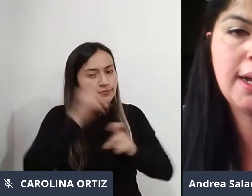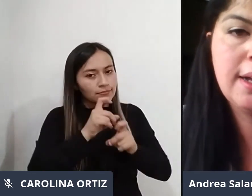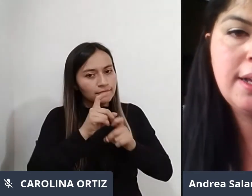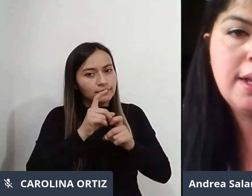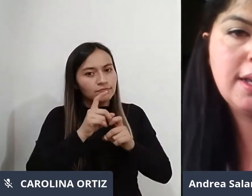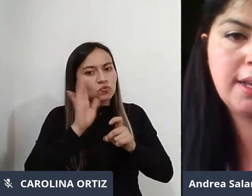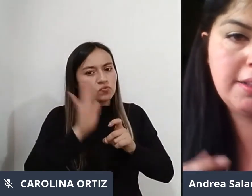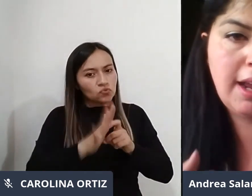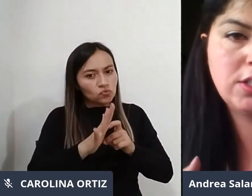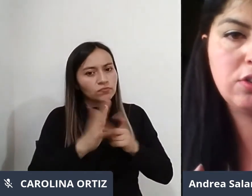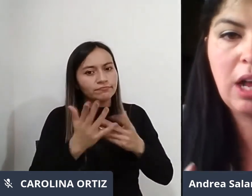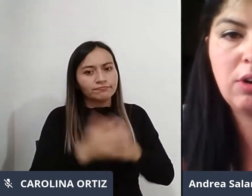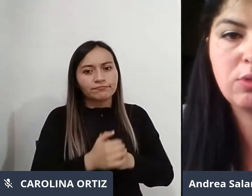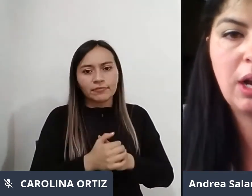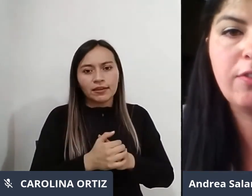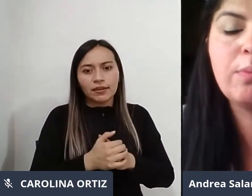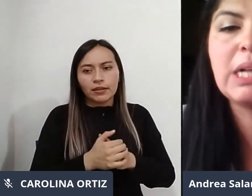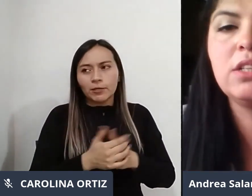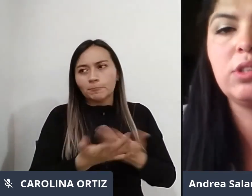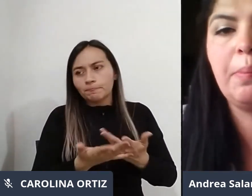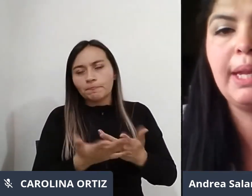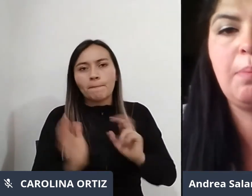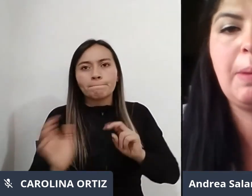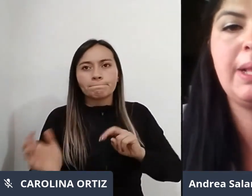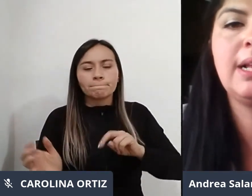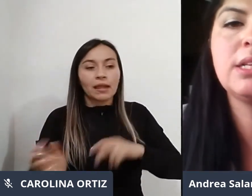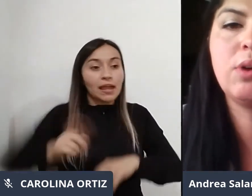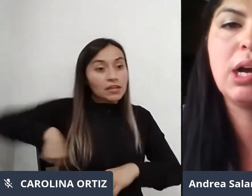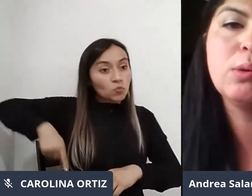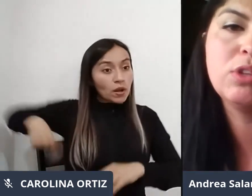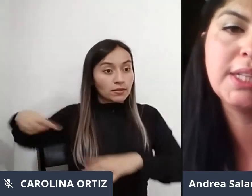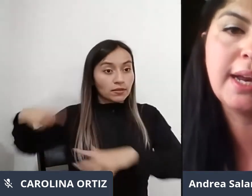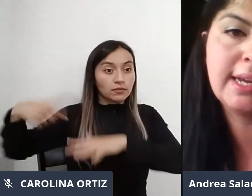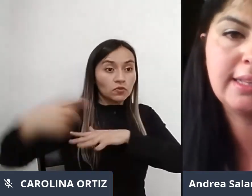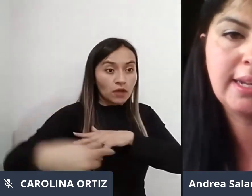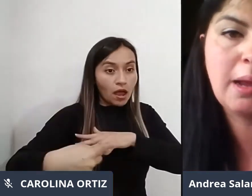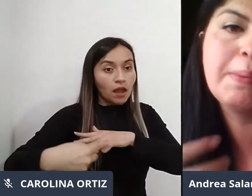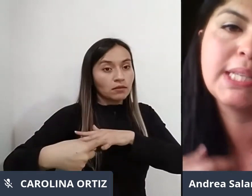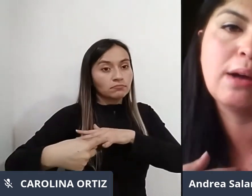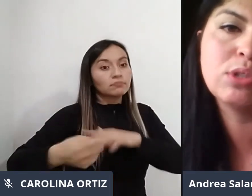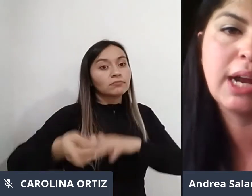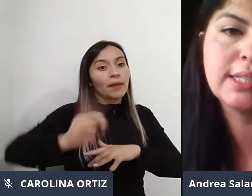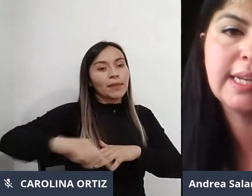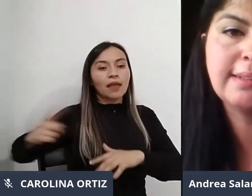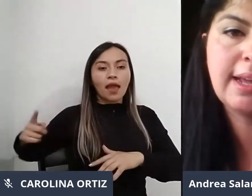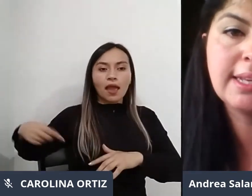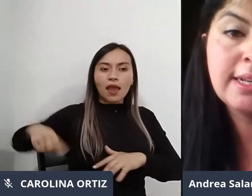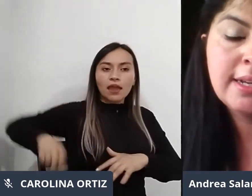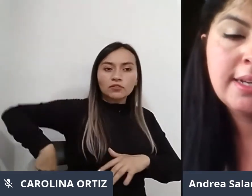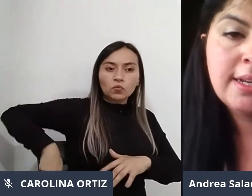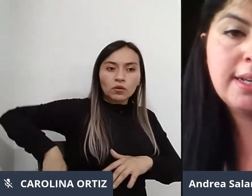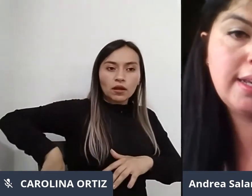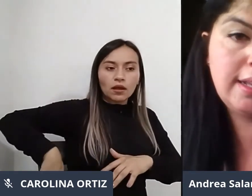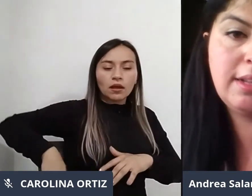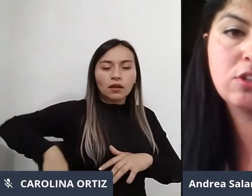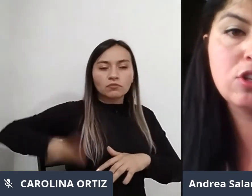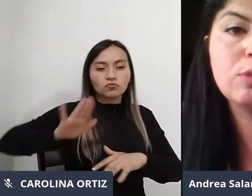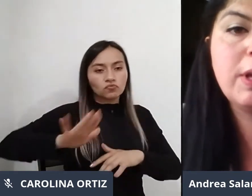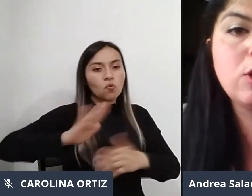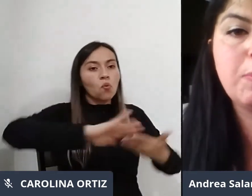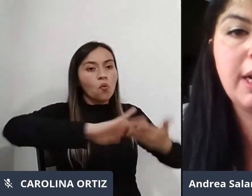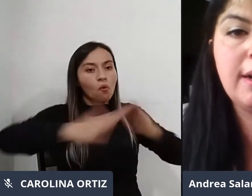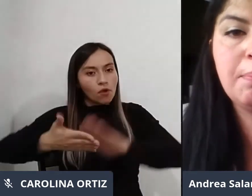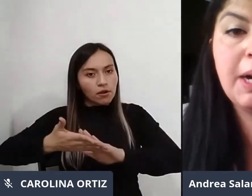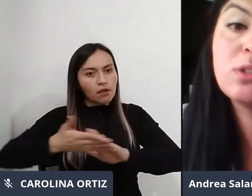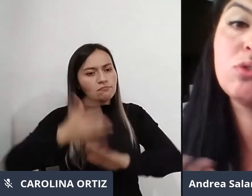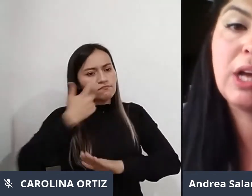escuela tradicional o la escuela formal, sino también el papel de la escuela comunitaria, que tiene que empezar a buscar estrategias dentro de